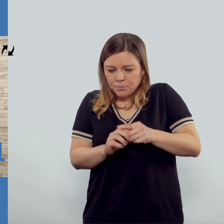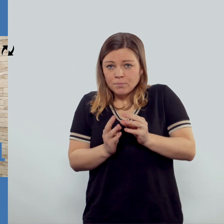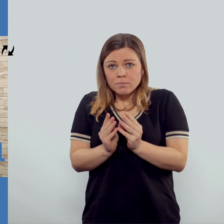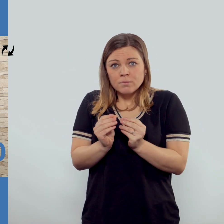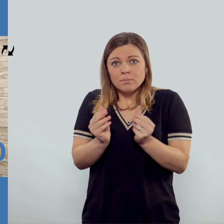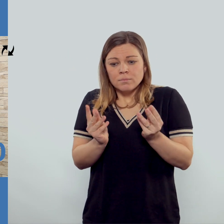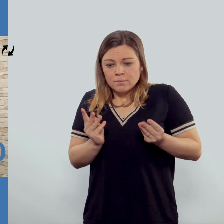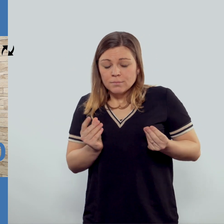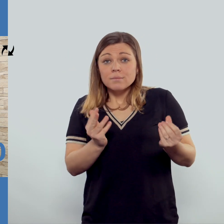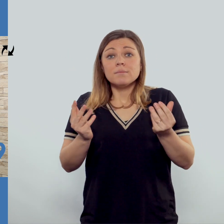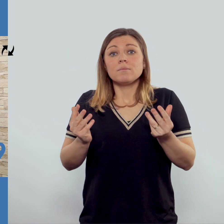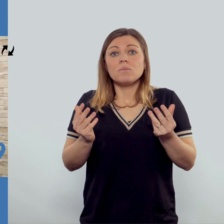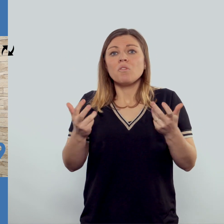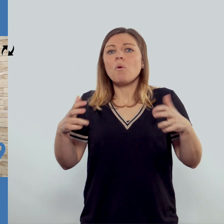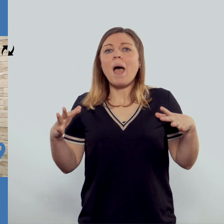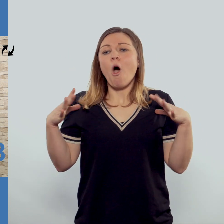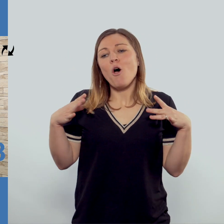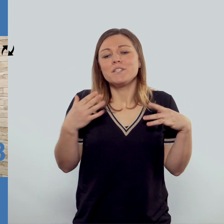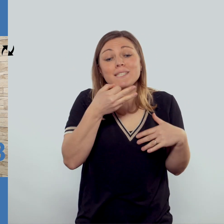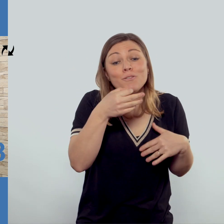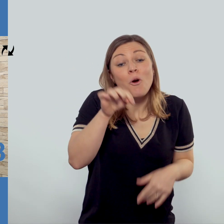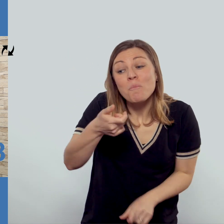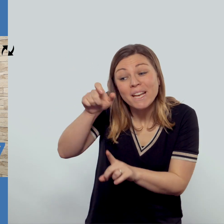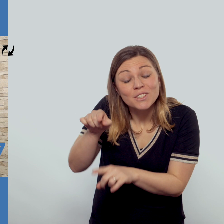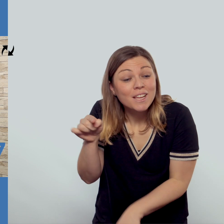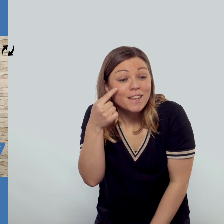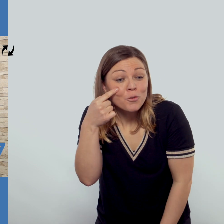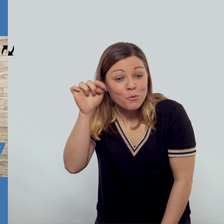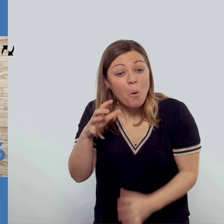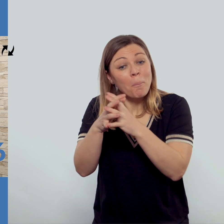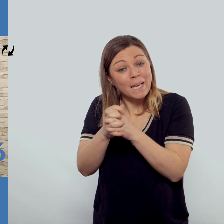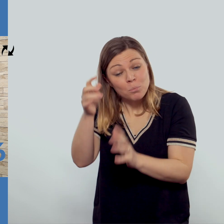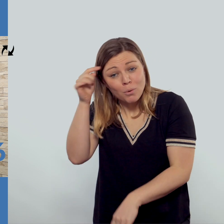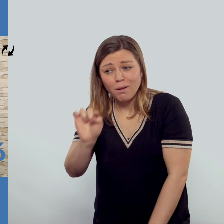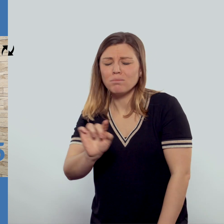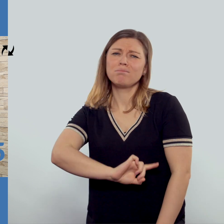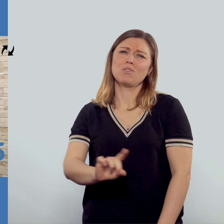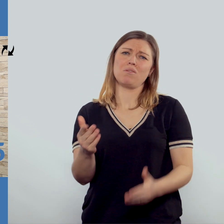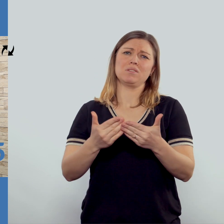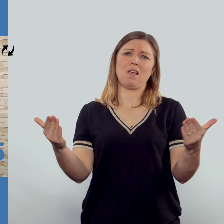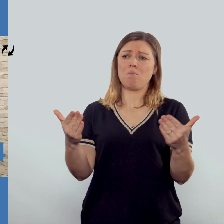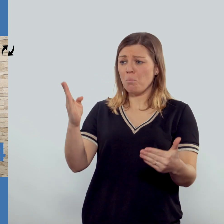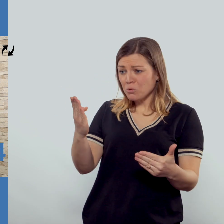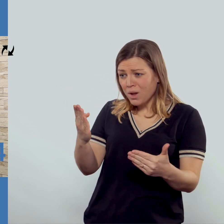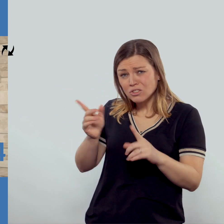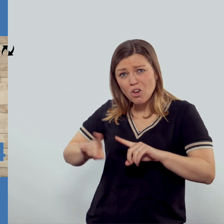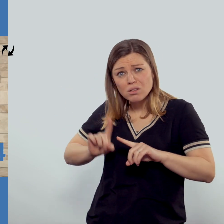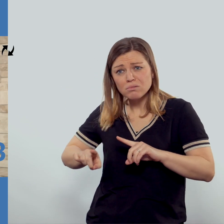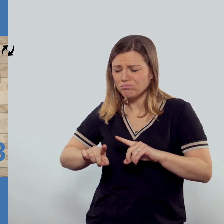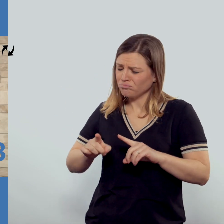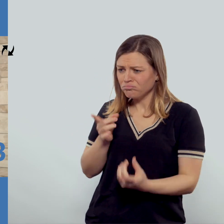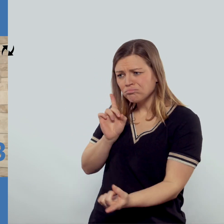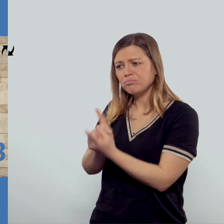maintenant. N'attendez pas qu'un ange vienne vous dire de prier pour telle ou telle personne. Simplement, voyez un besoin et priez. Ne